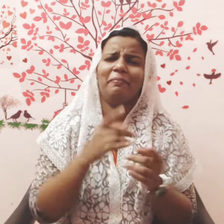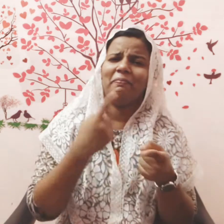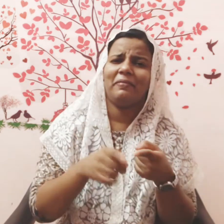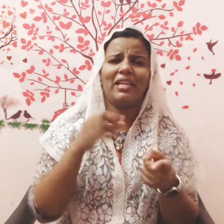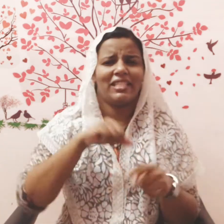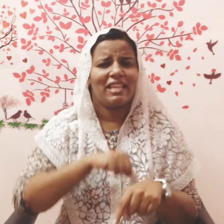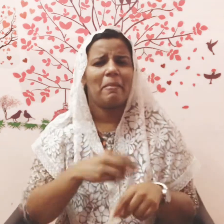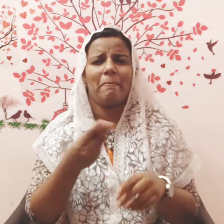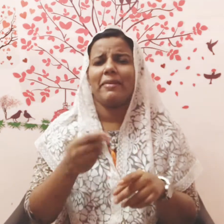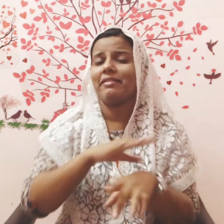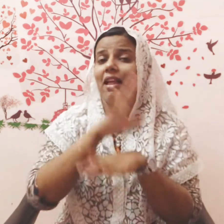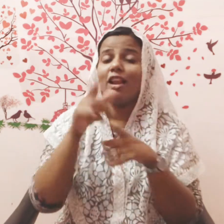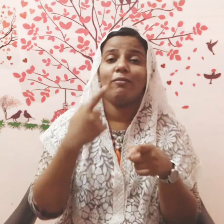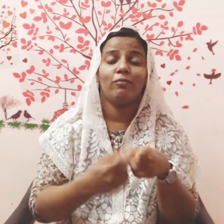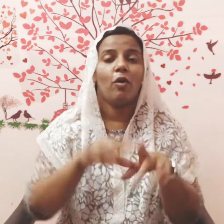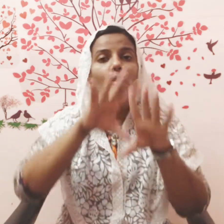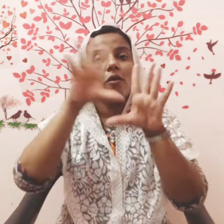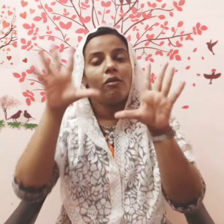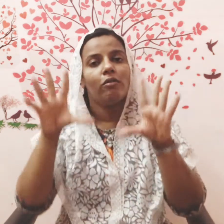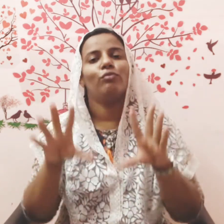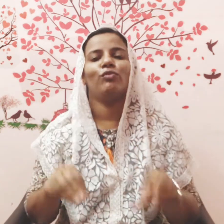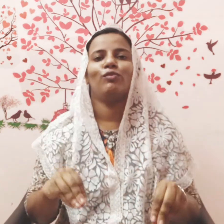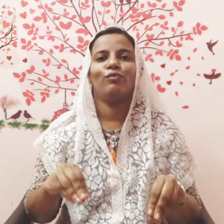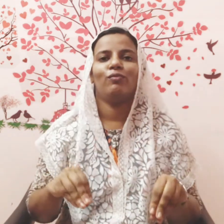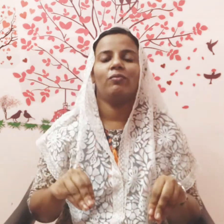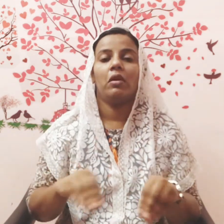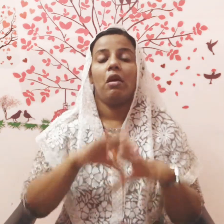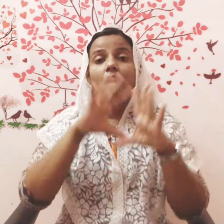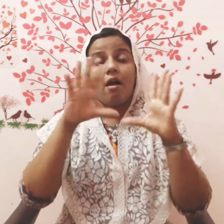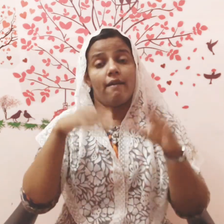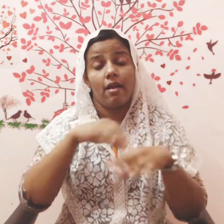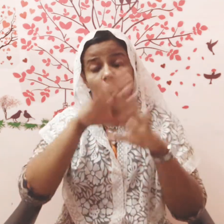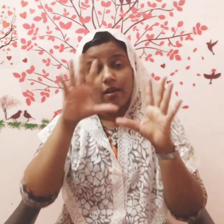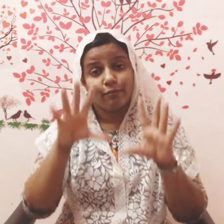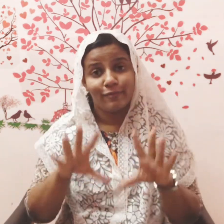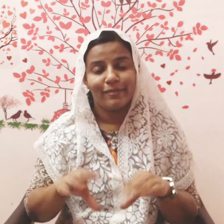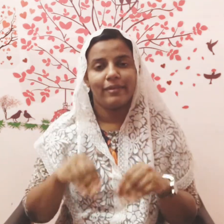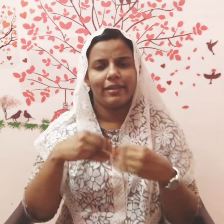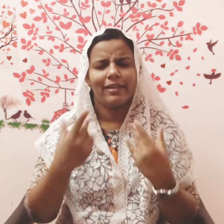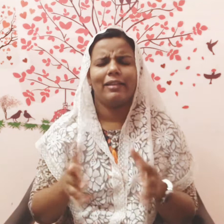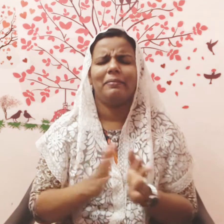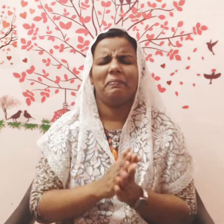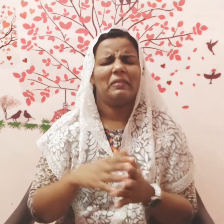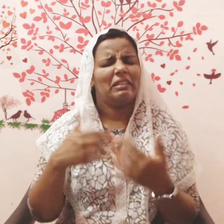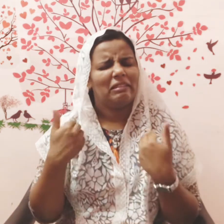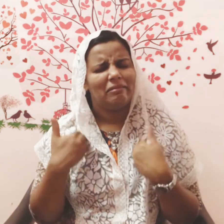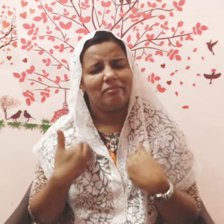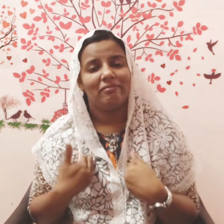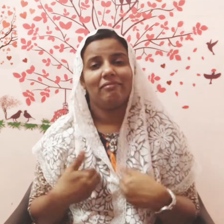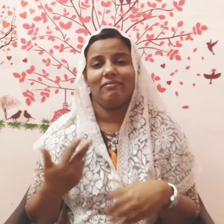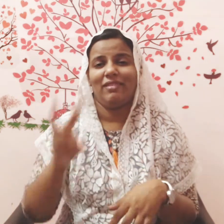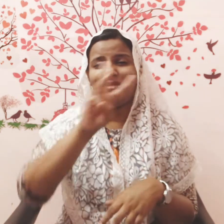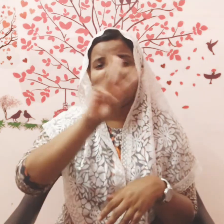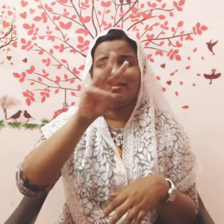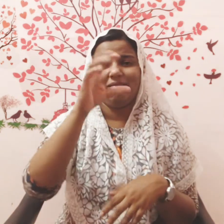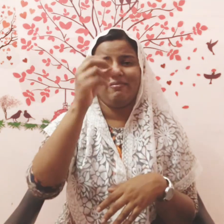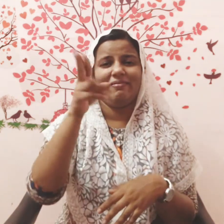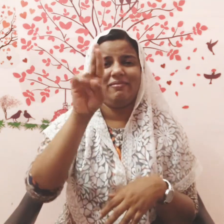തനിക്കുള്ളതൊക്കെയും ചിലവഴിച്ചു, എല്ലാം തീർന്നു, ഒന്നുമില്ല കയ്യിൽ. ഏറ്റവും പരവശ്യയായി തീർന്നിരിക്കുക, ആങ്ങ് വല്ലാത്ത വേഴ്സ്